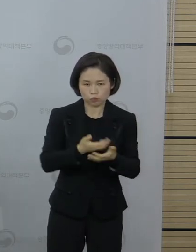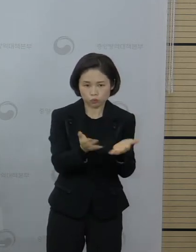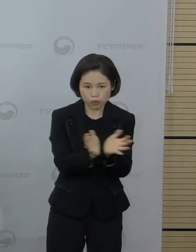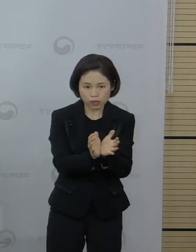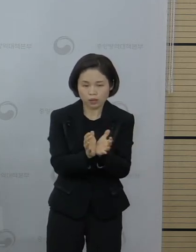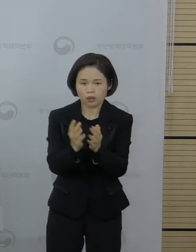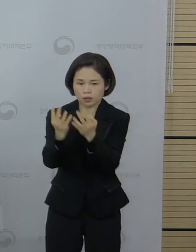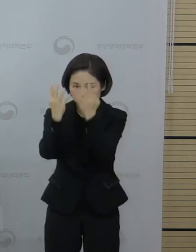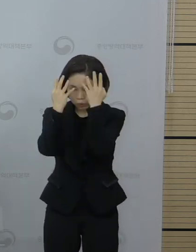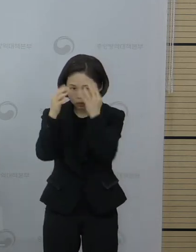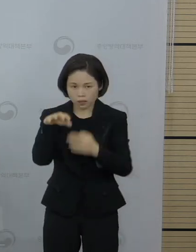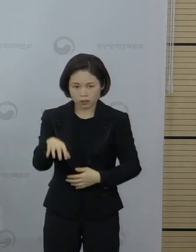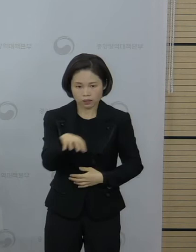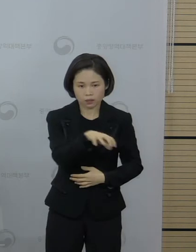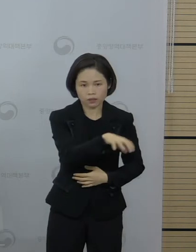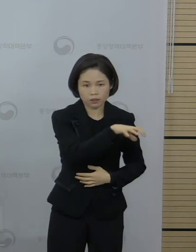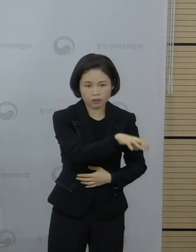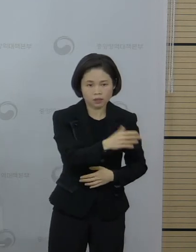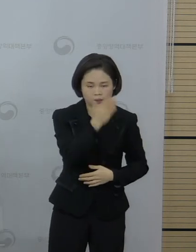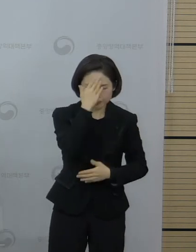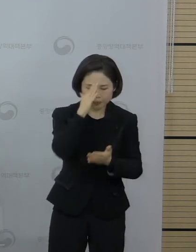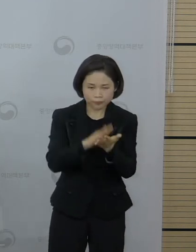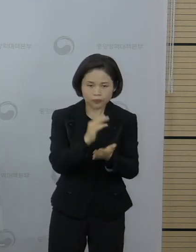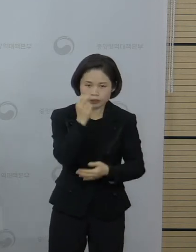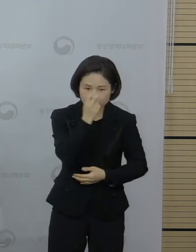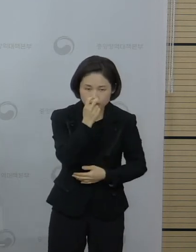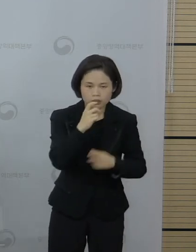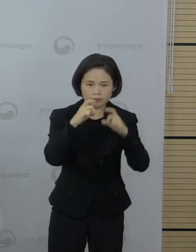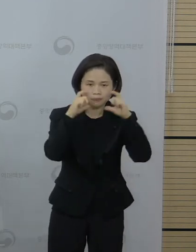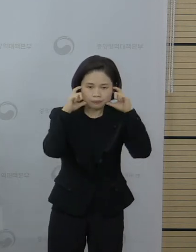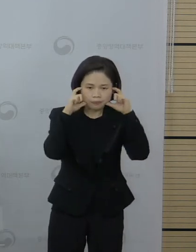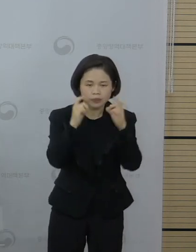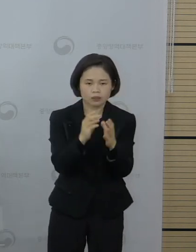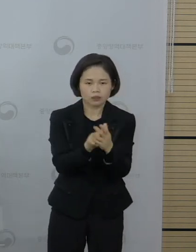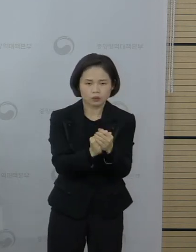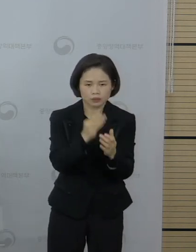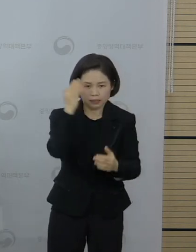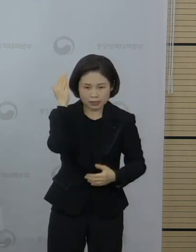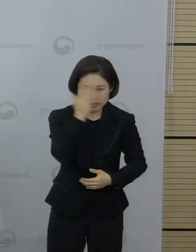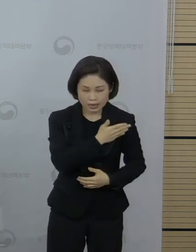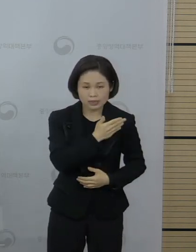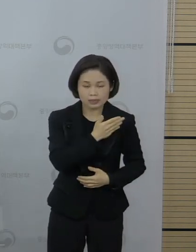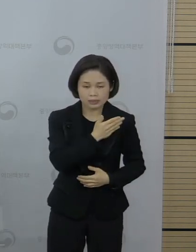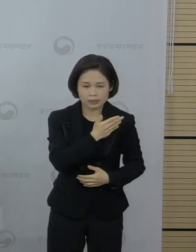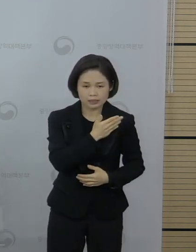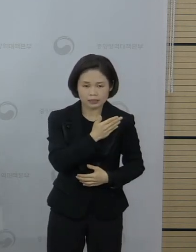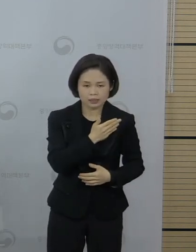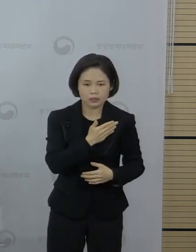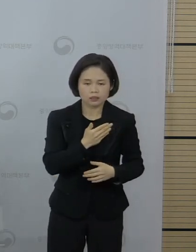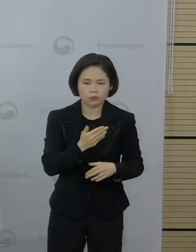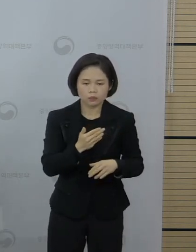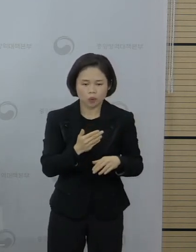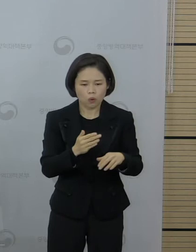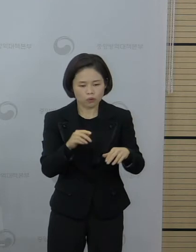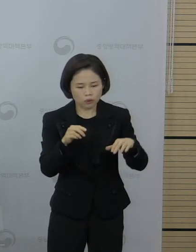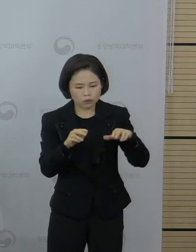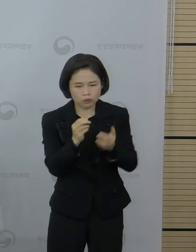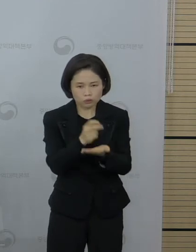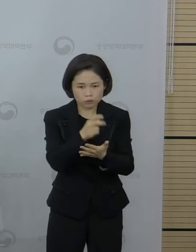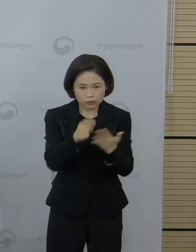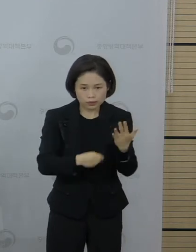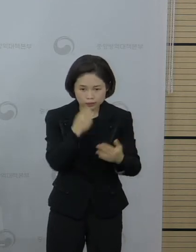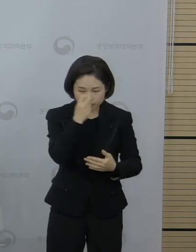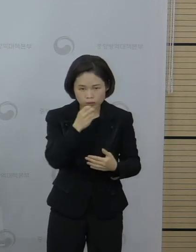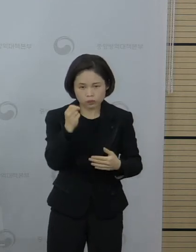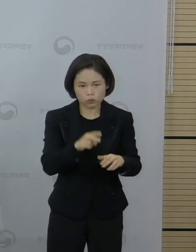등에서는 발열 감시, 마스크 착용, 손 위생 등 수칙의 준수와 즉시 검사 등 기본적인